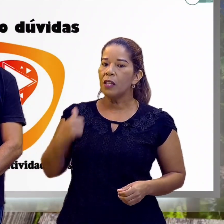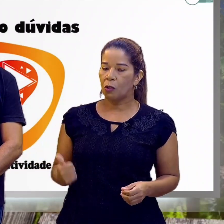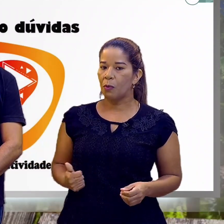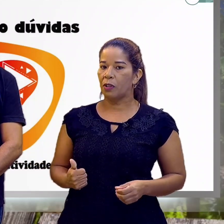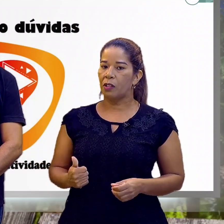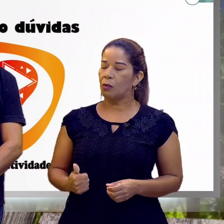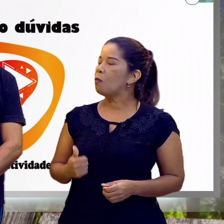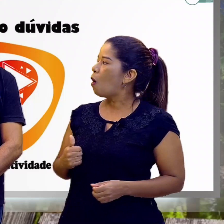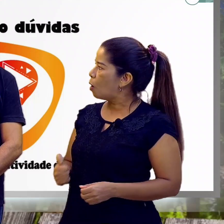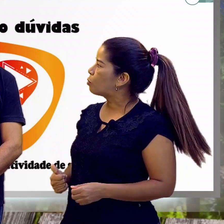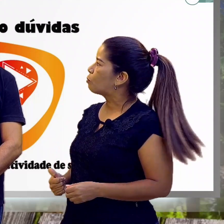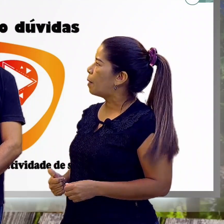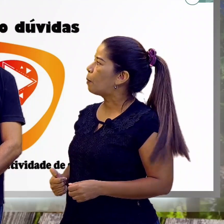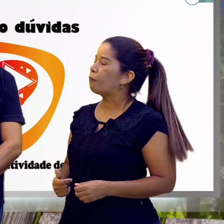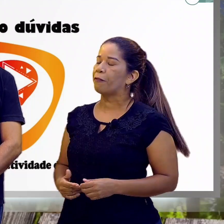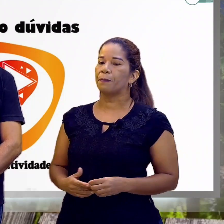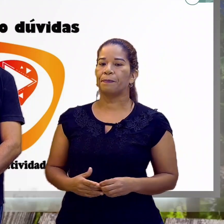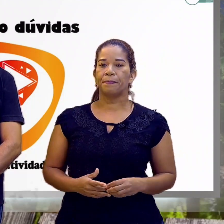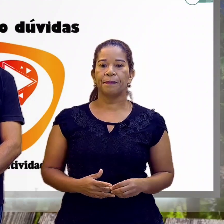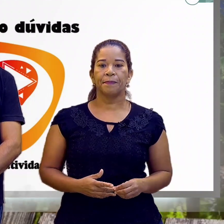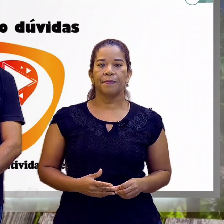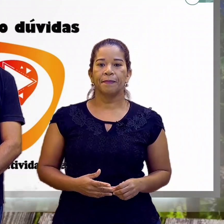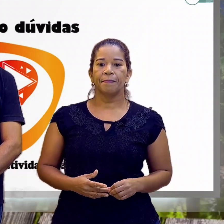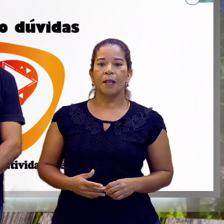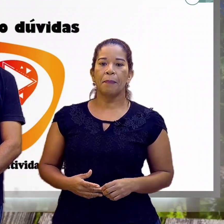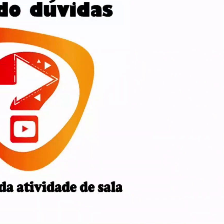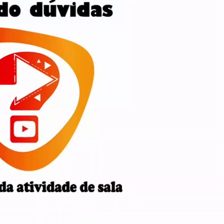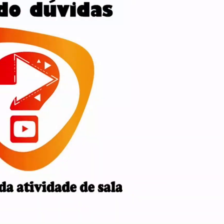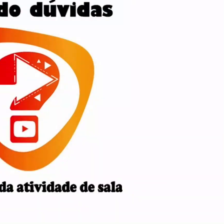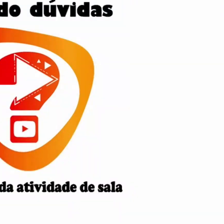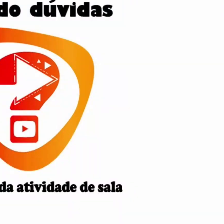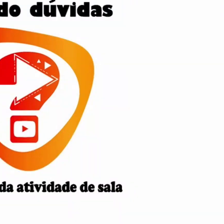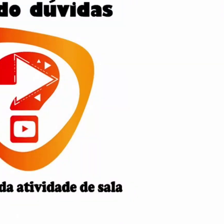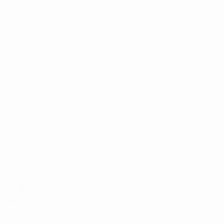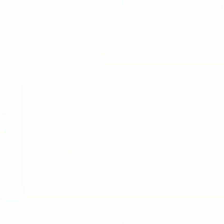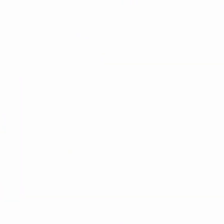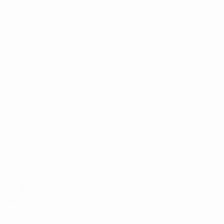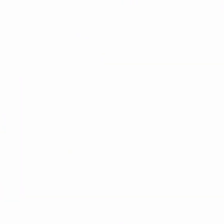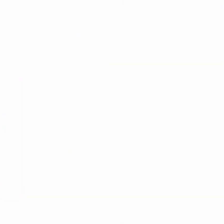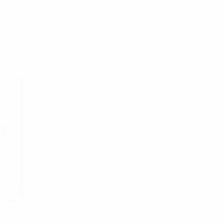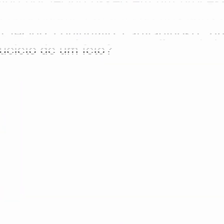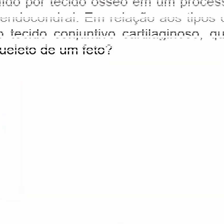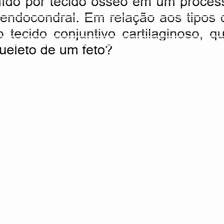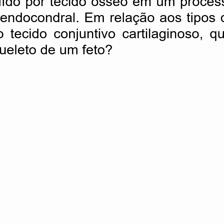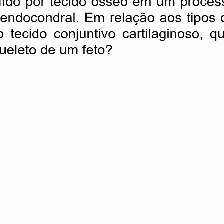cartilaginoso e sobre o tecido ósseo, né, Ósseo, é isso aí. Vamos lá? Primeira questão, então.